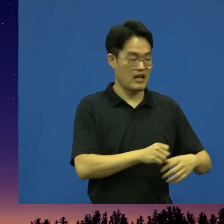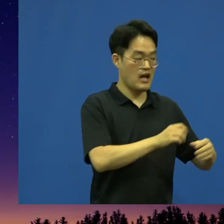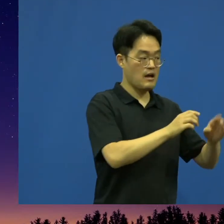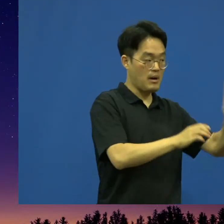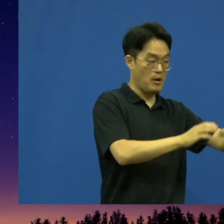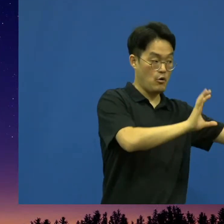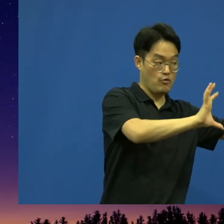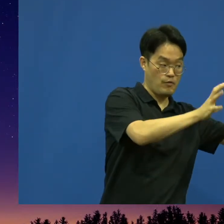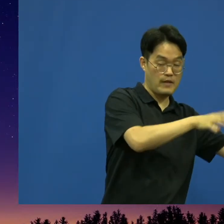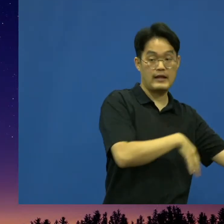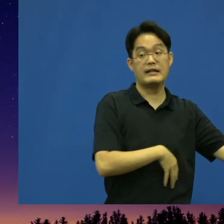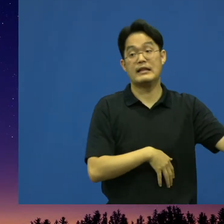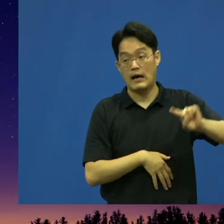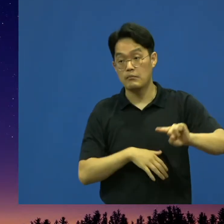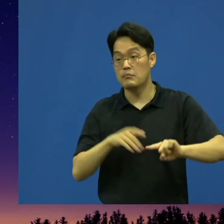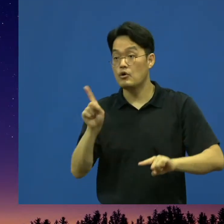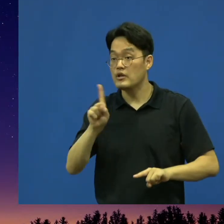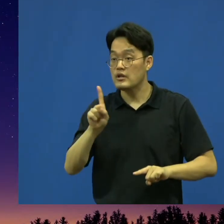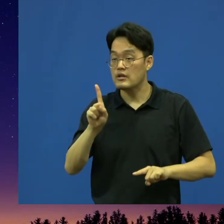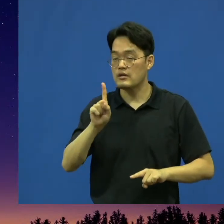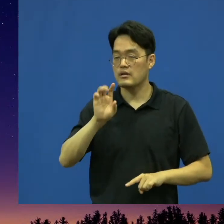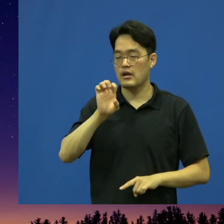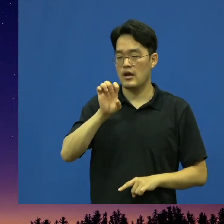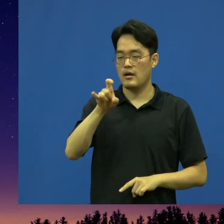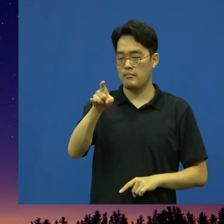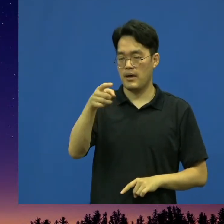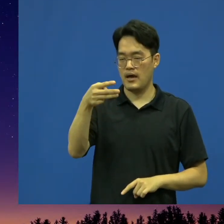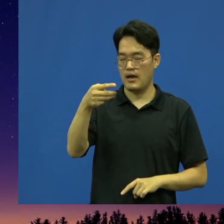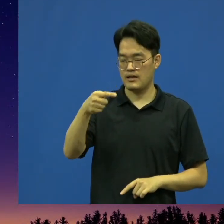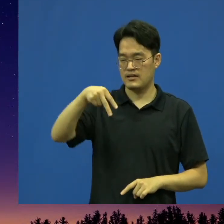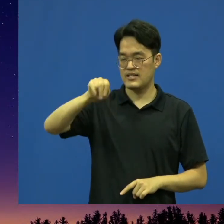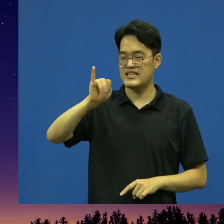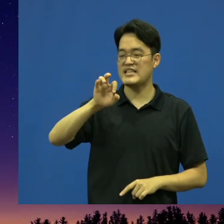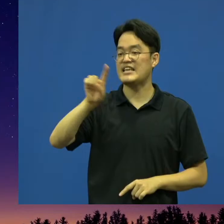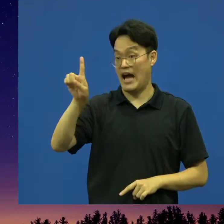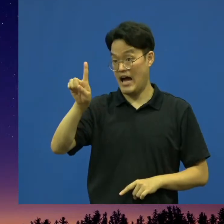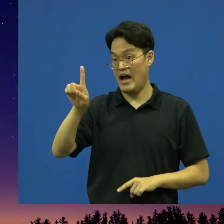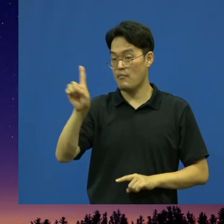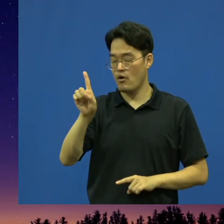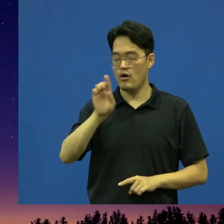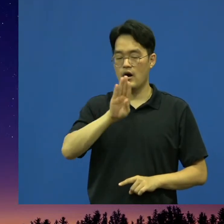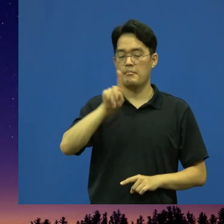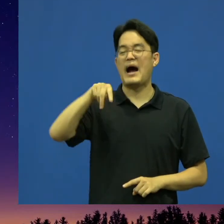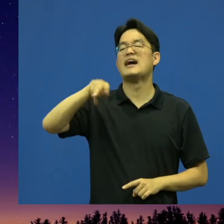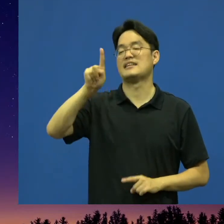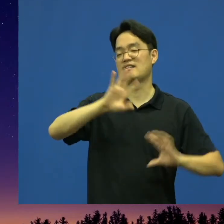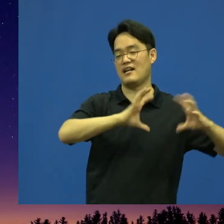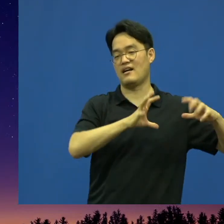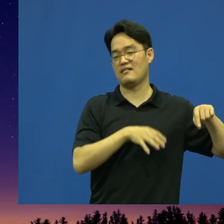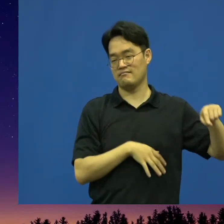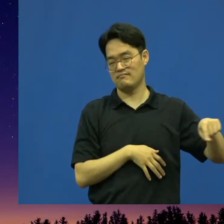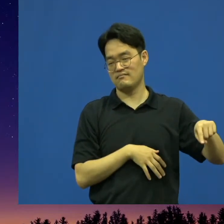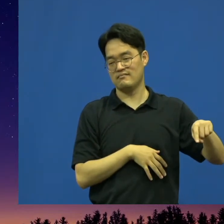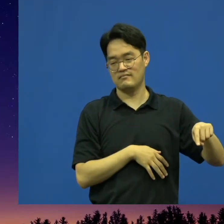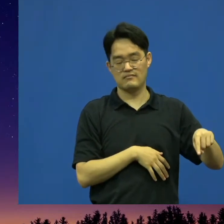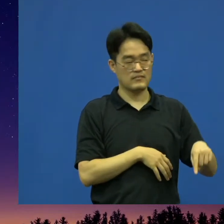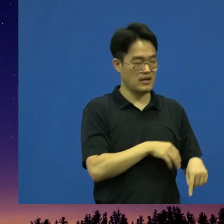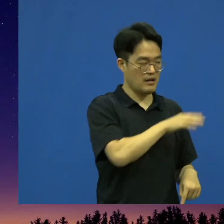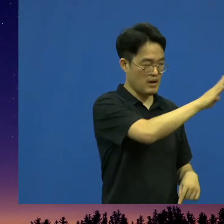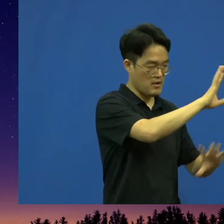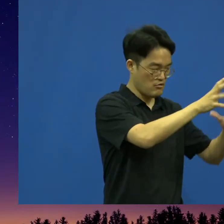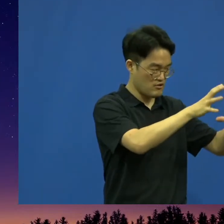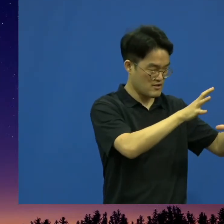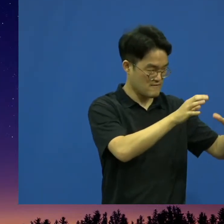메데 바사 제국입니다. 그죠? 메데 바사. 바벨론을 정복하고 그 다음에